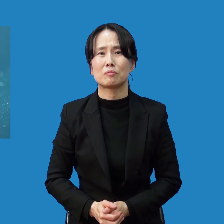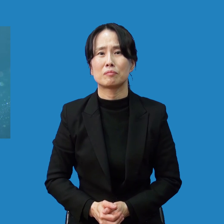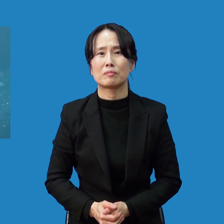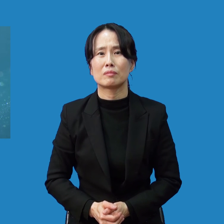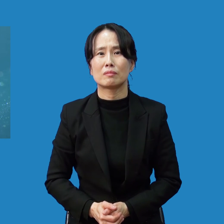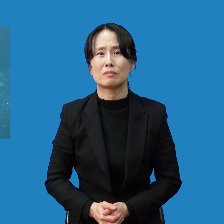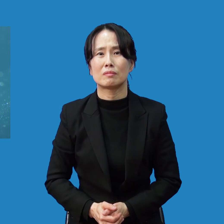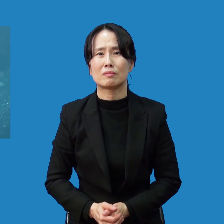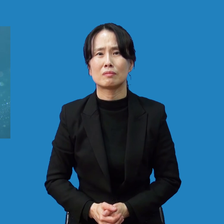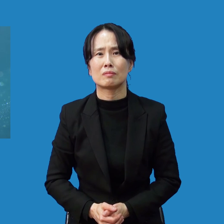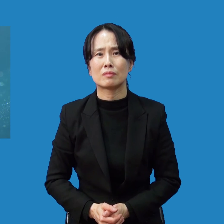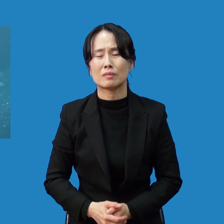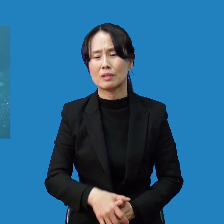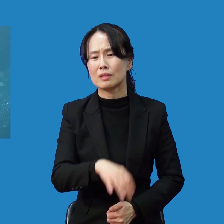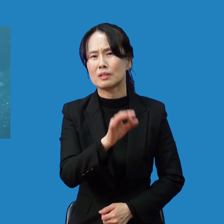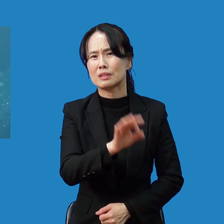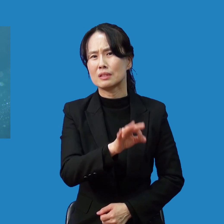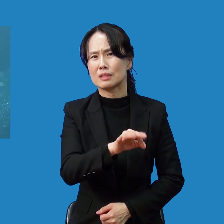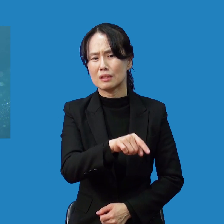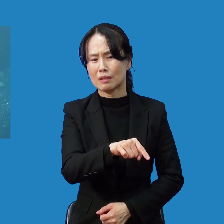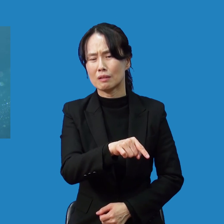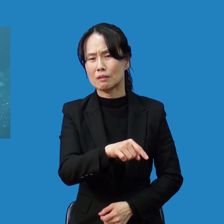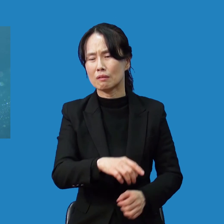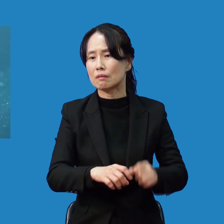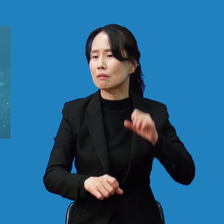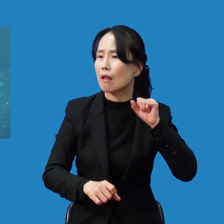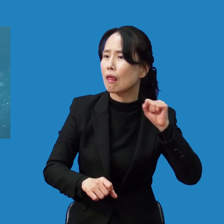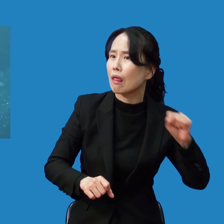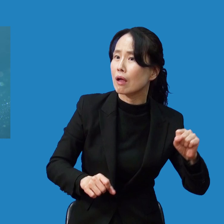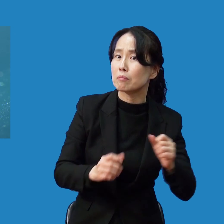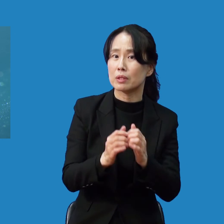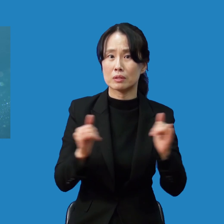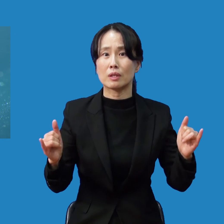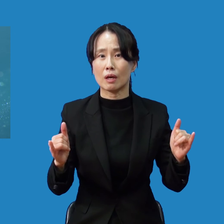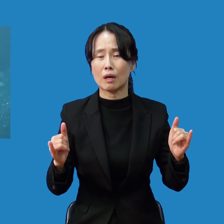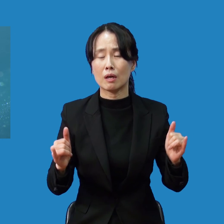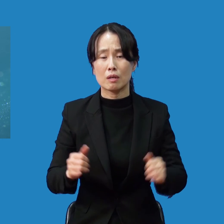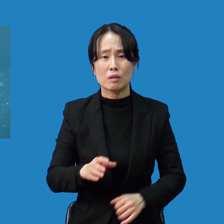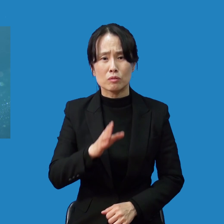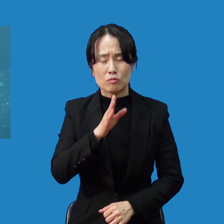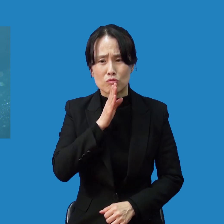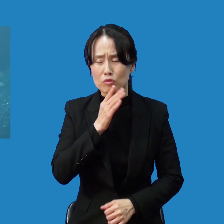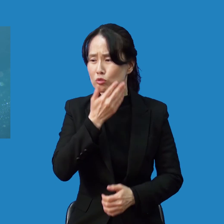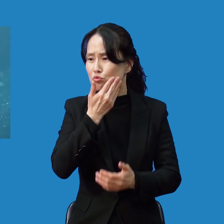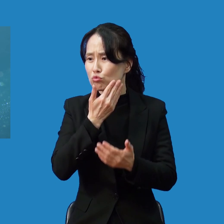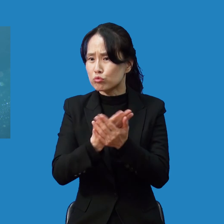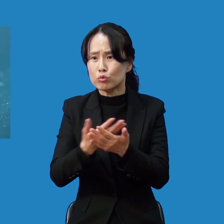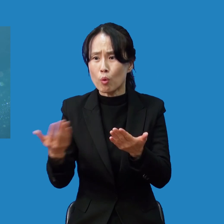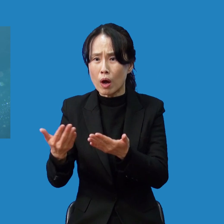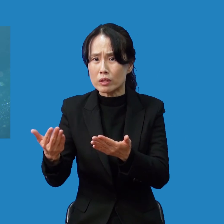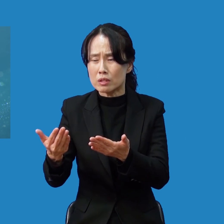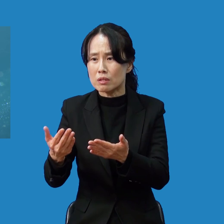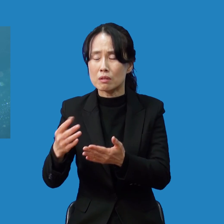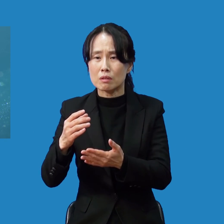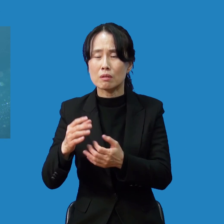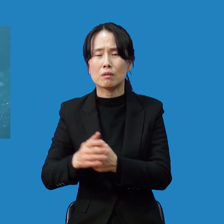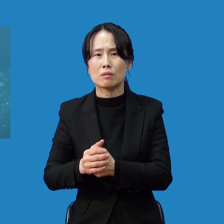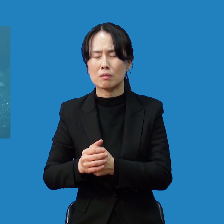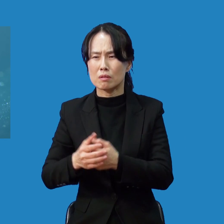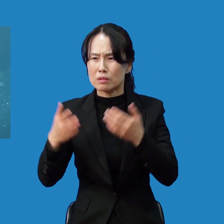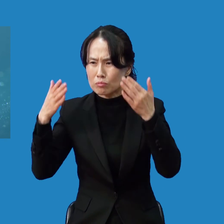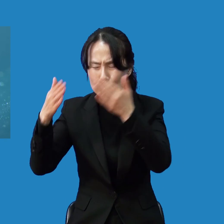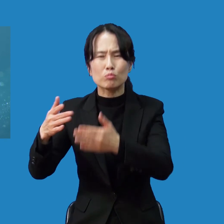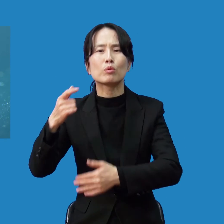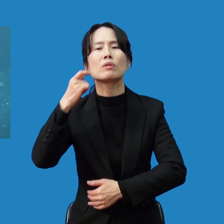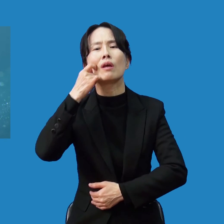사소한 것에 목숨 거는 사람은 진짜로 목숨 걸어야 할 때는 걸지 않기 때문에 문제입니다. 이 마지막